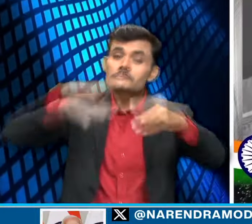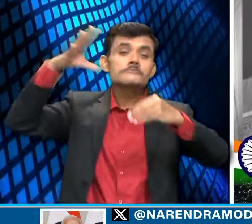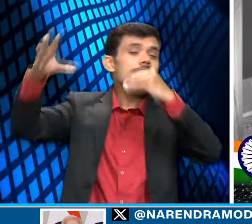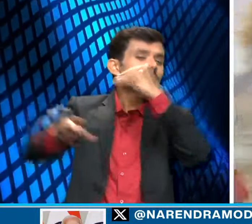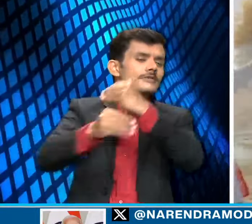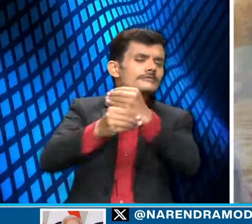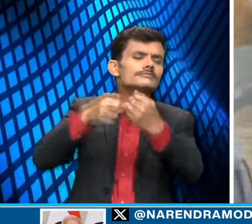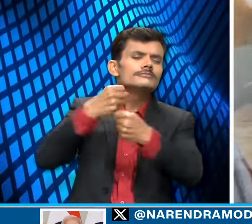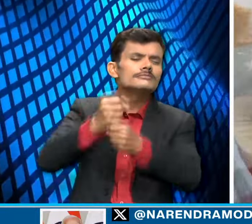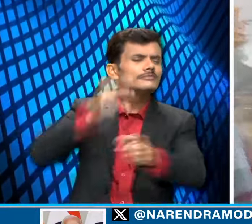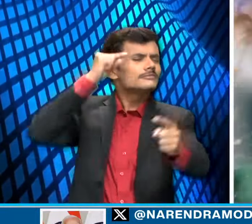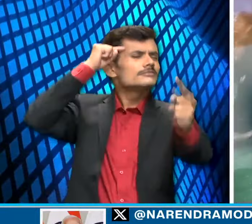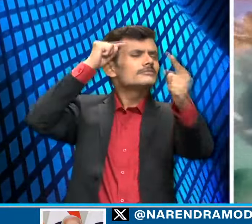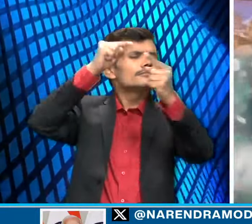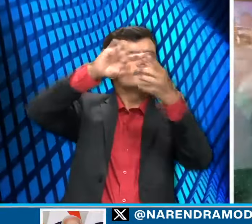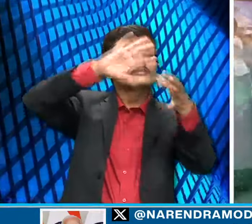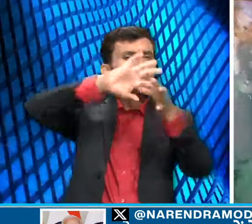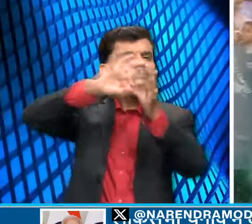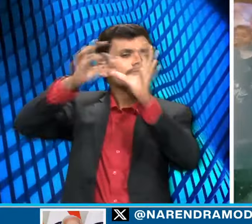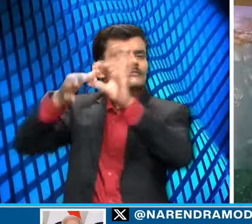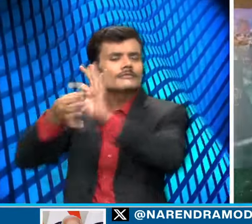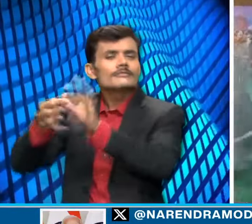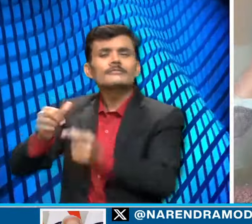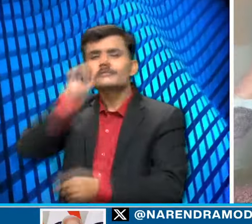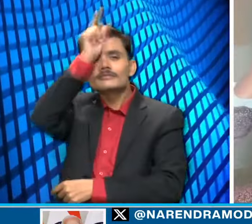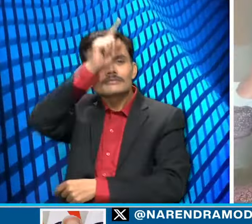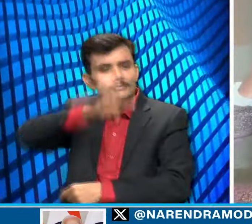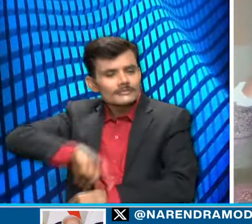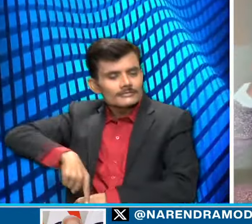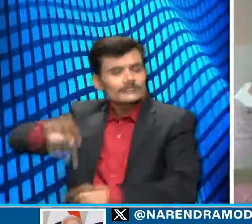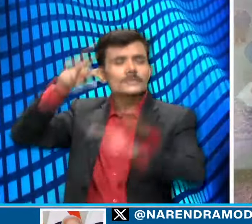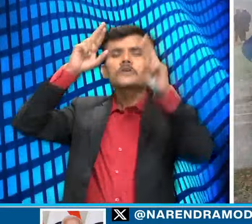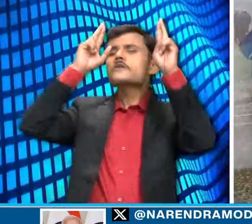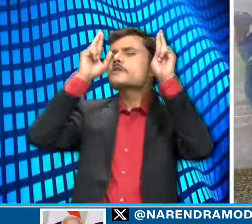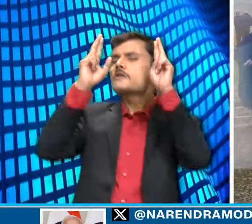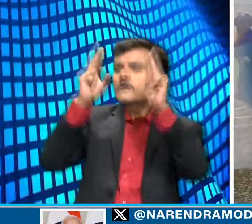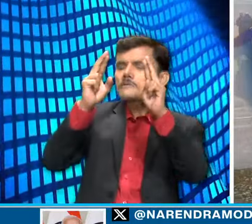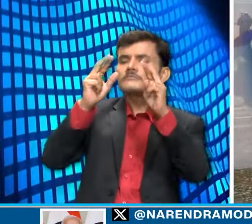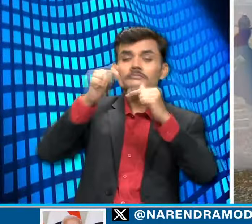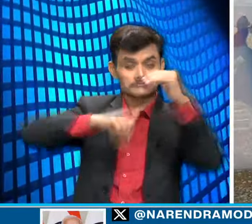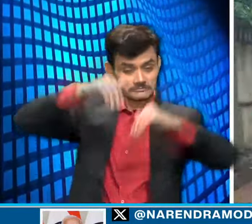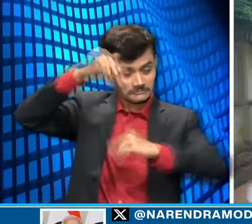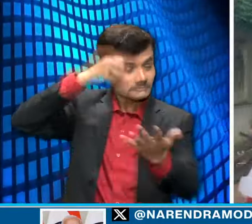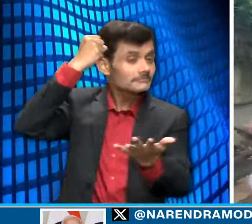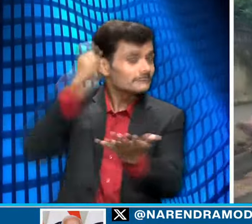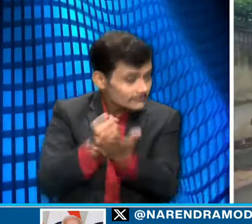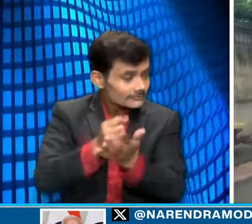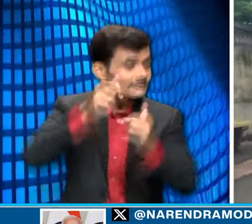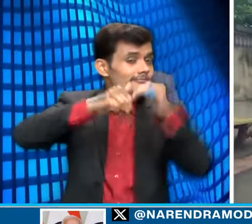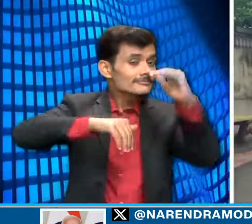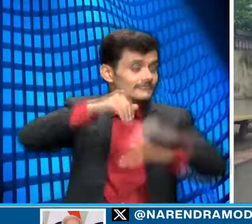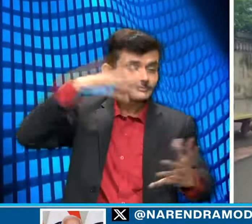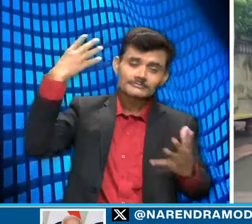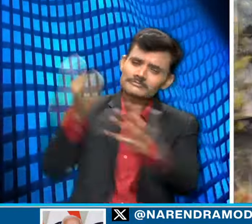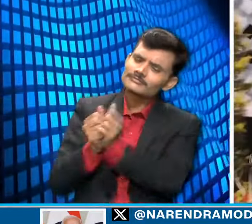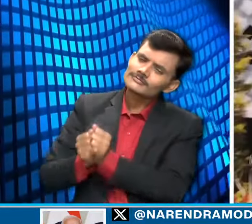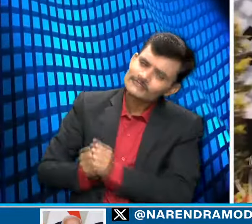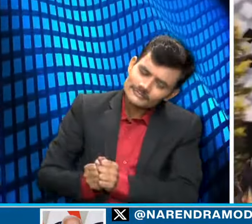آئے ایک سوٹر میں بندھی آشائے مددان